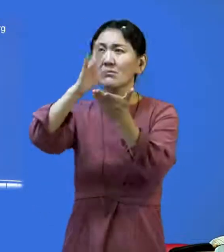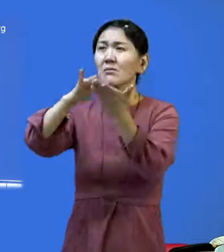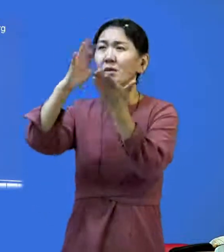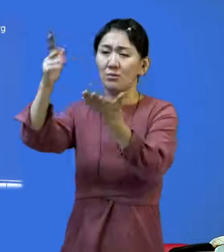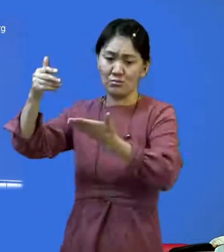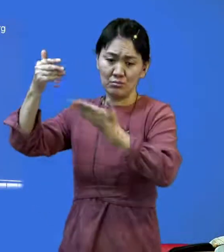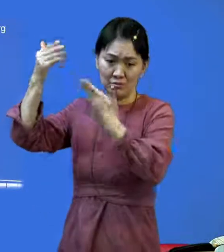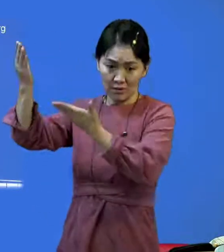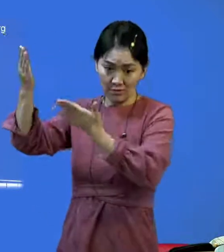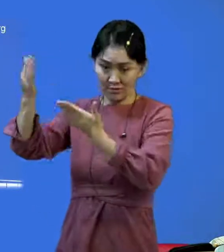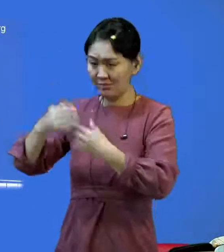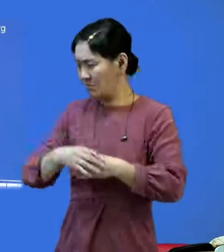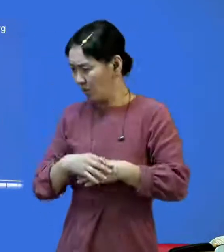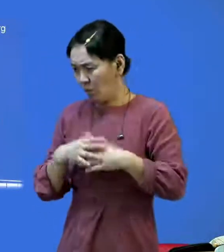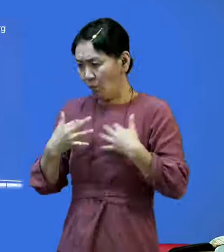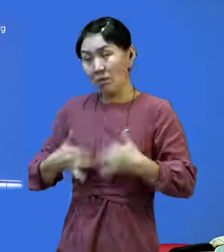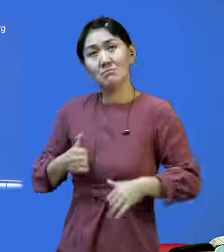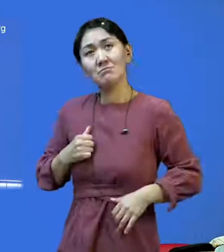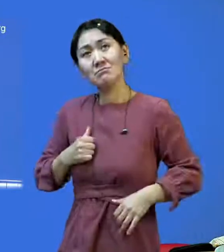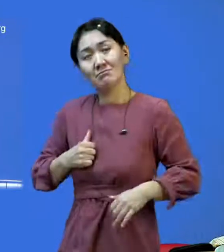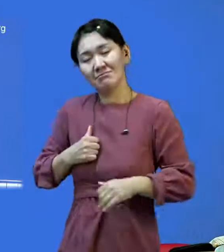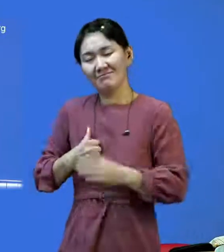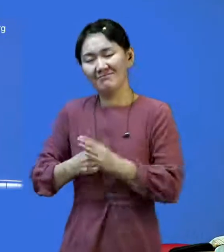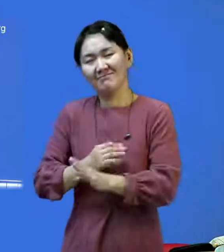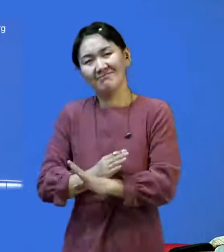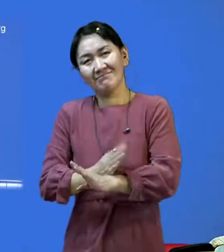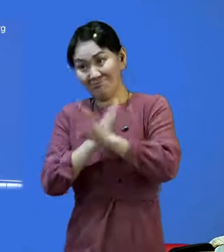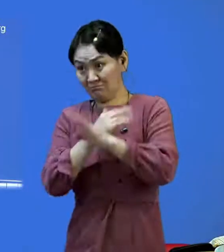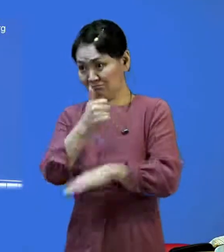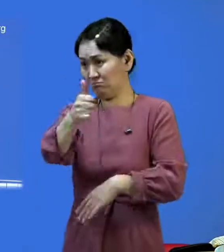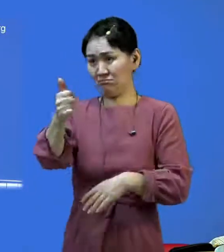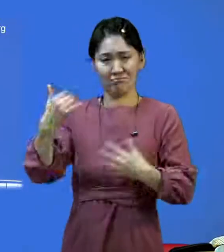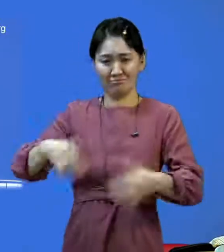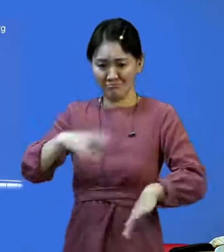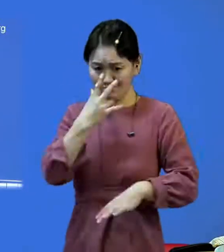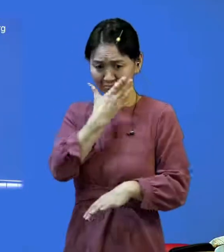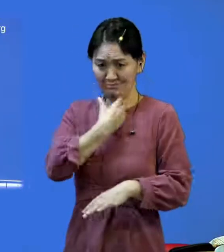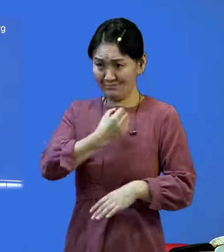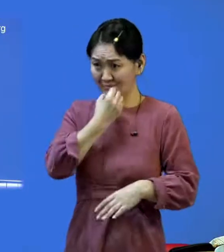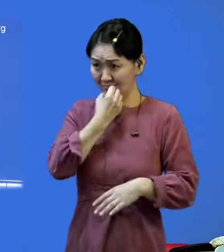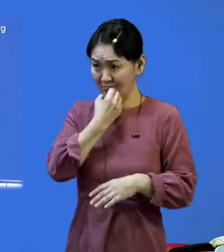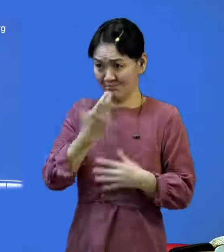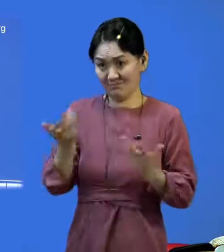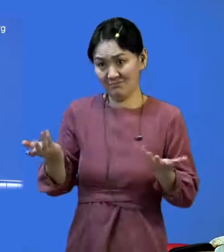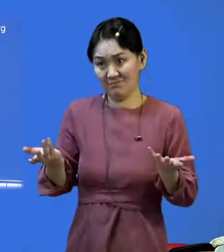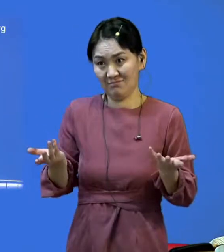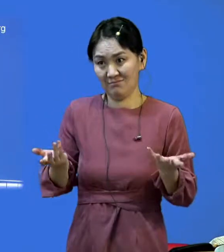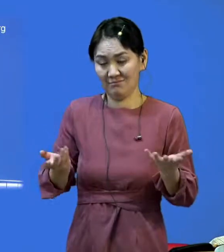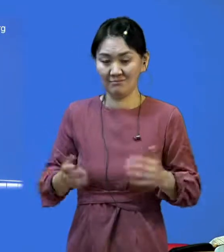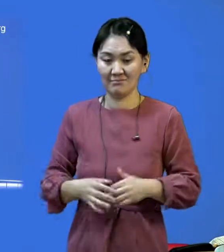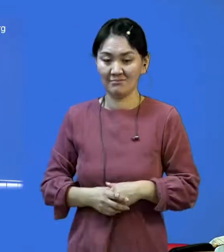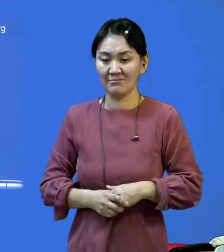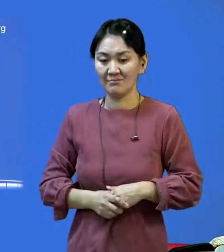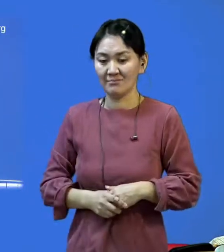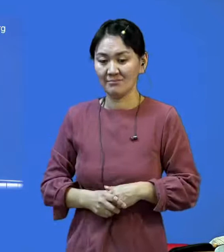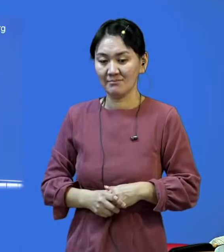л ингээд амьдралаа дуусгаж чадна гэвэл энэ чинь хичнээн сайхан хэрэг вэ?